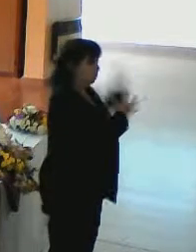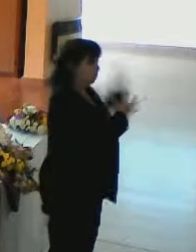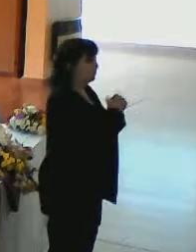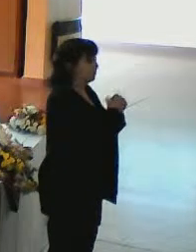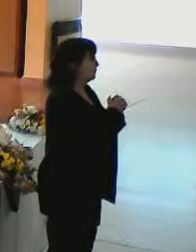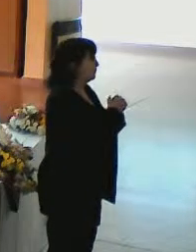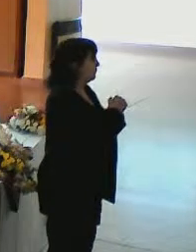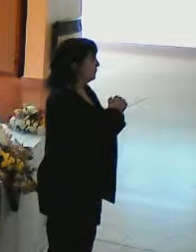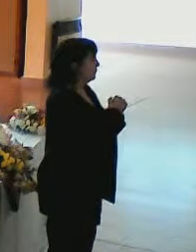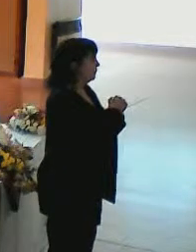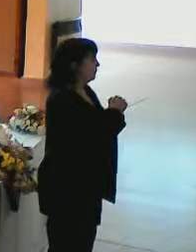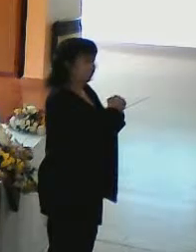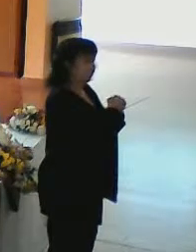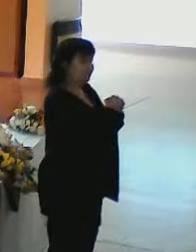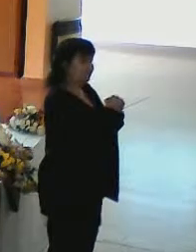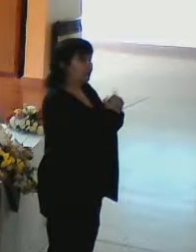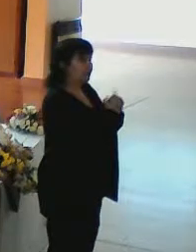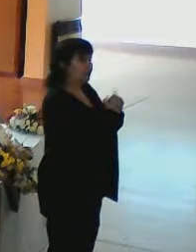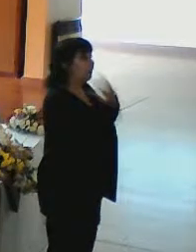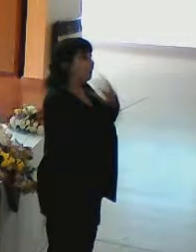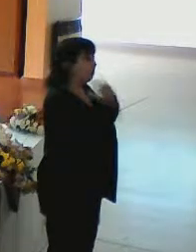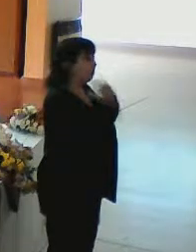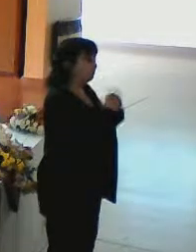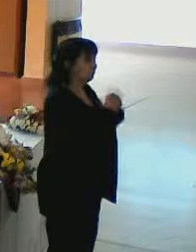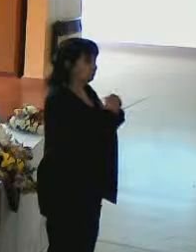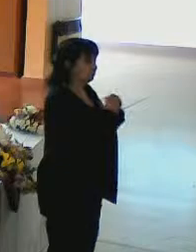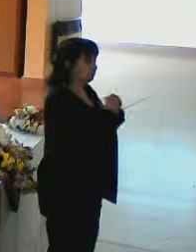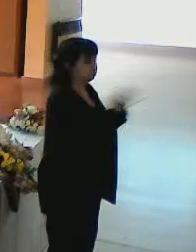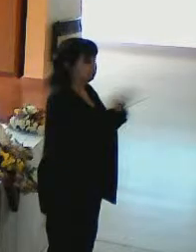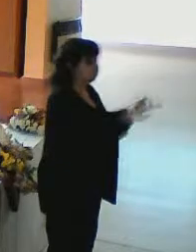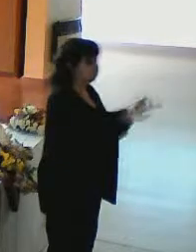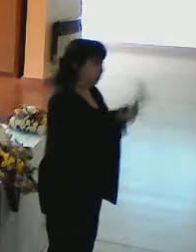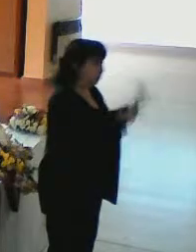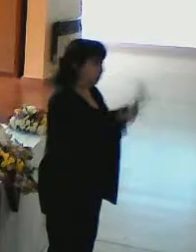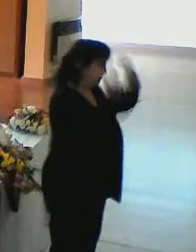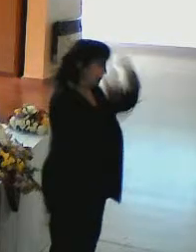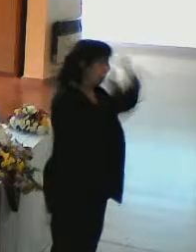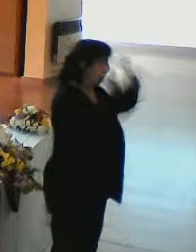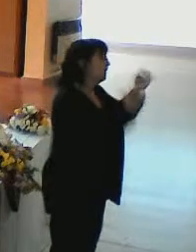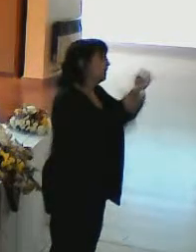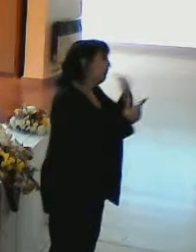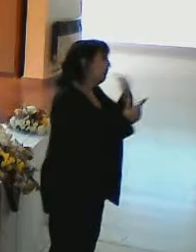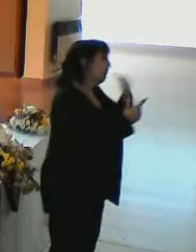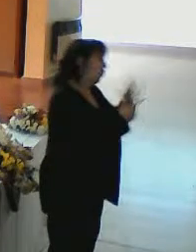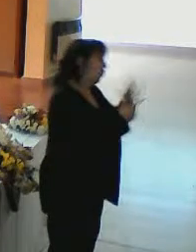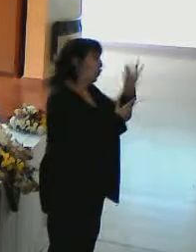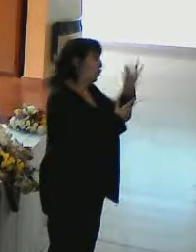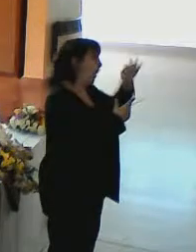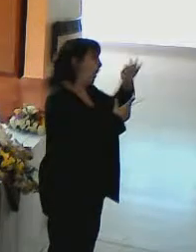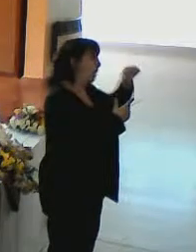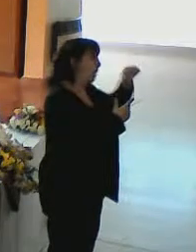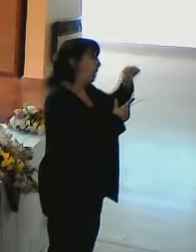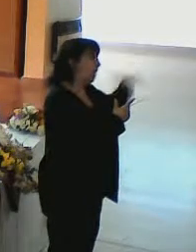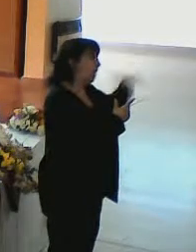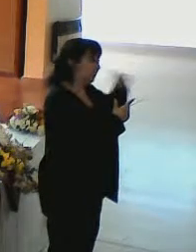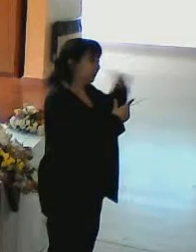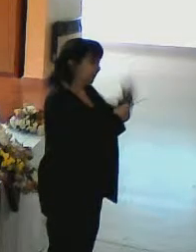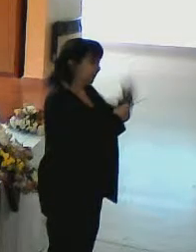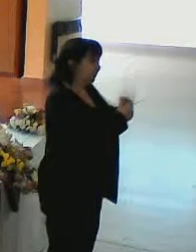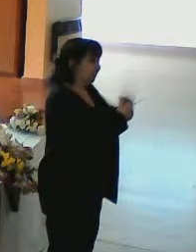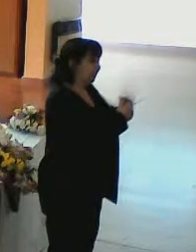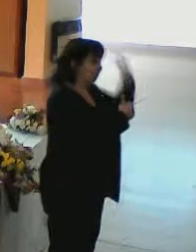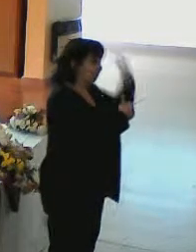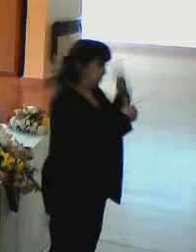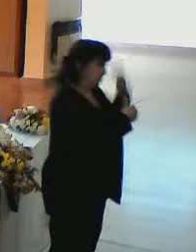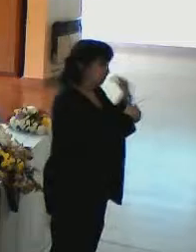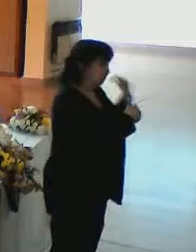Sobre todo de dos neurotransmisores que son la noradrenalina y la dopamina. Tanto el metilfenidato como